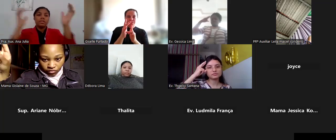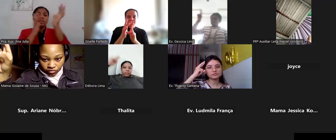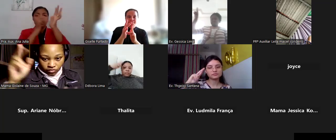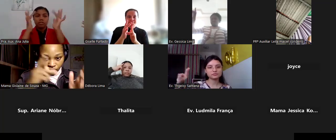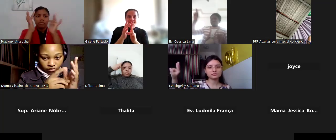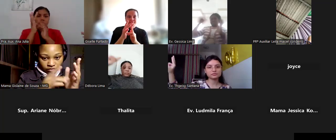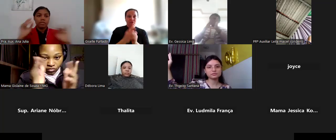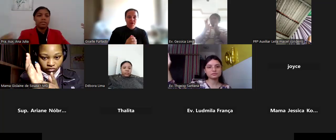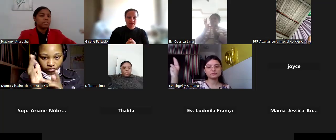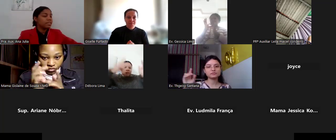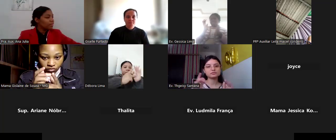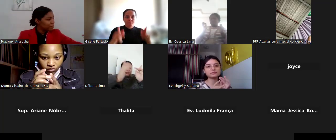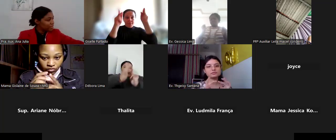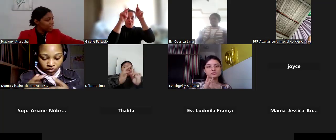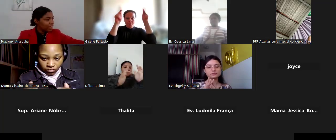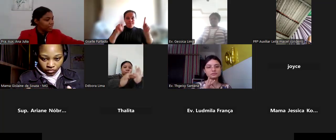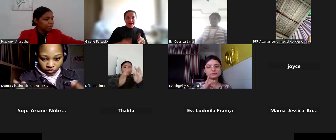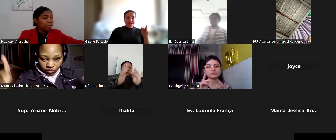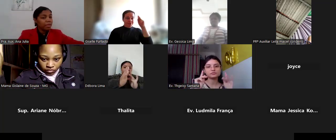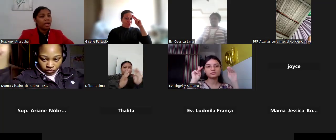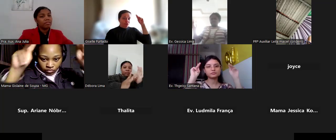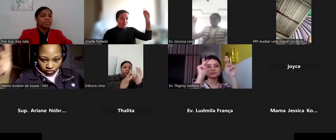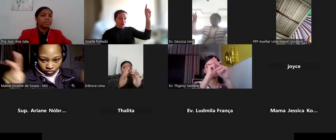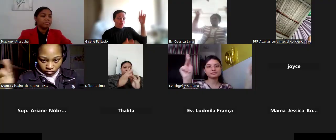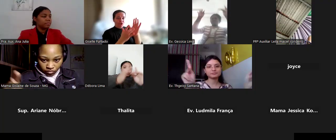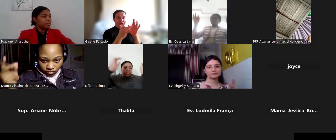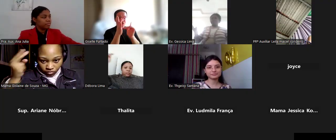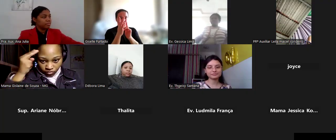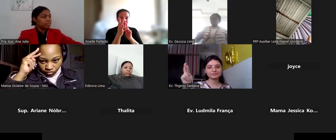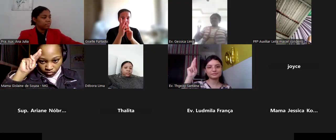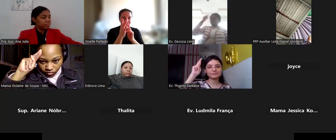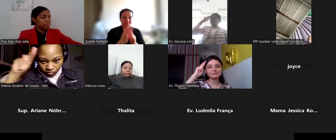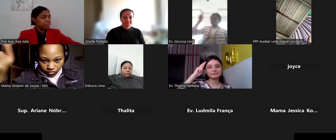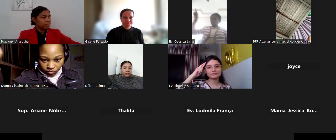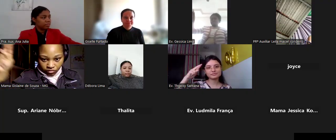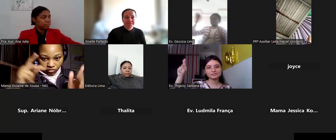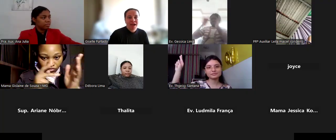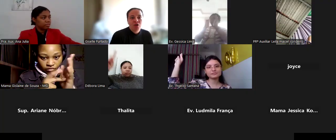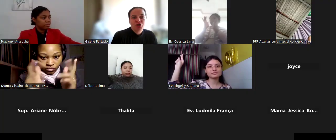Jesus, ok? Então, paz do Senhor Jesus, tá? É o